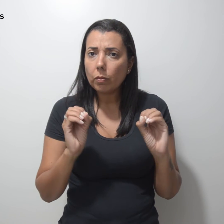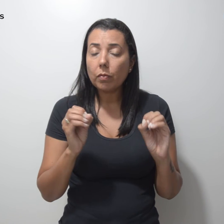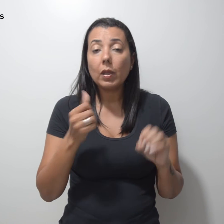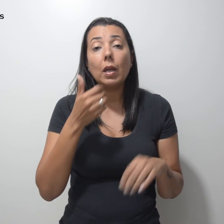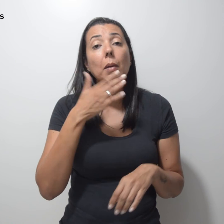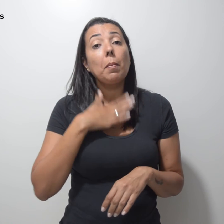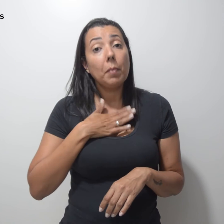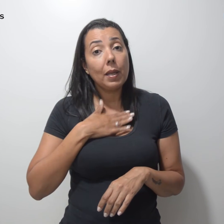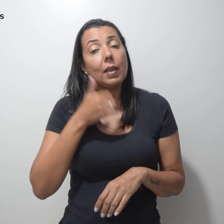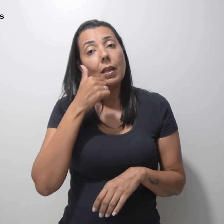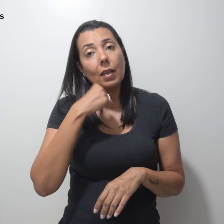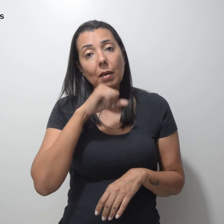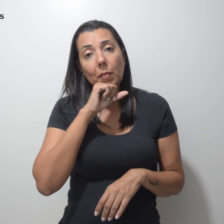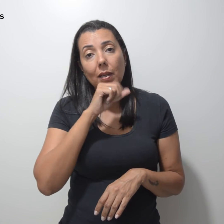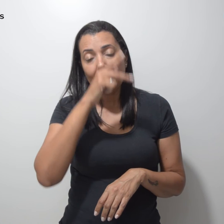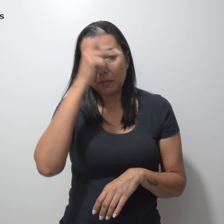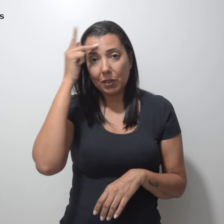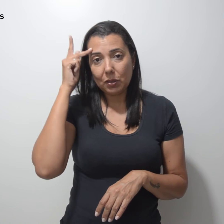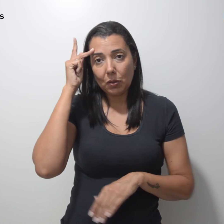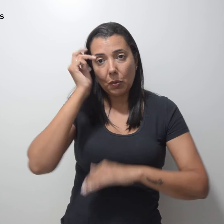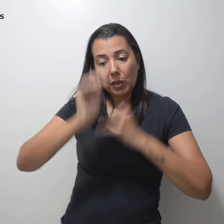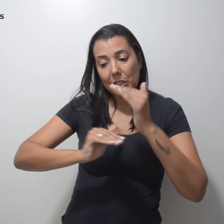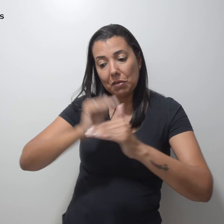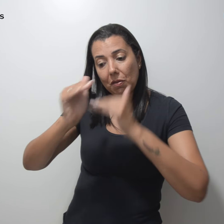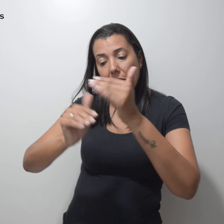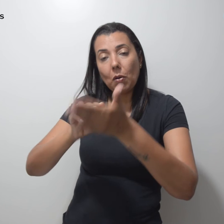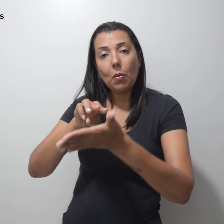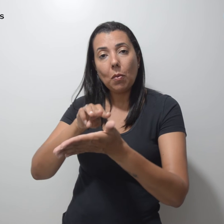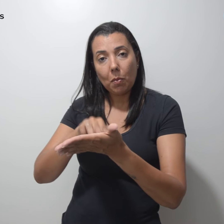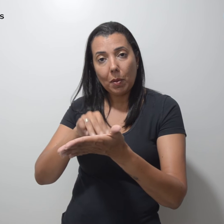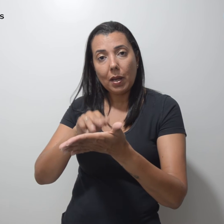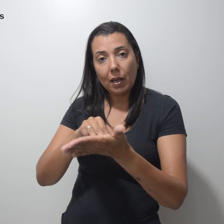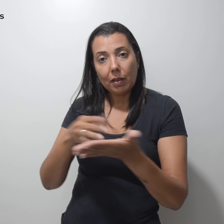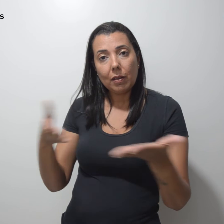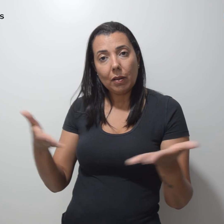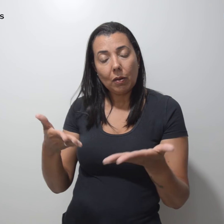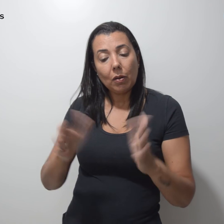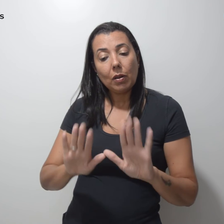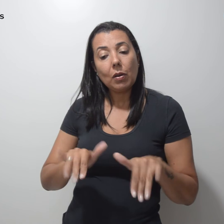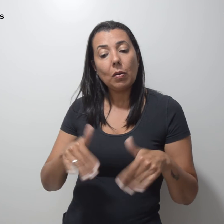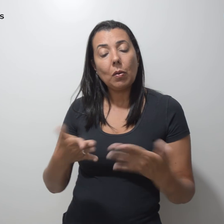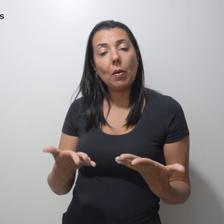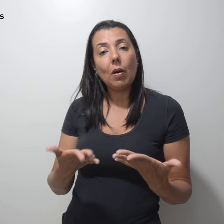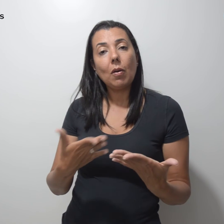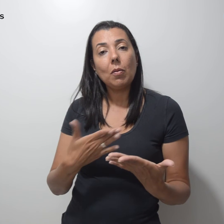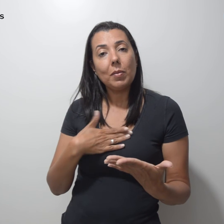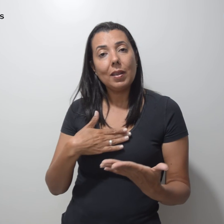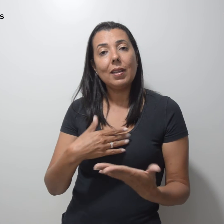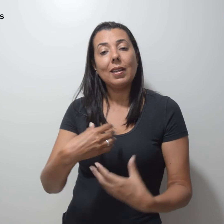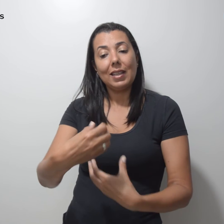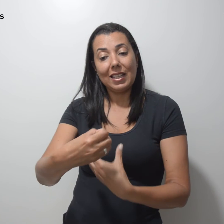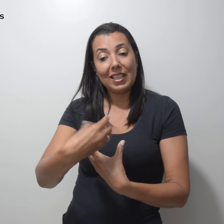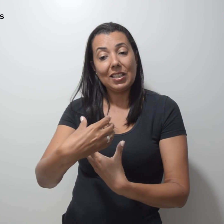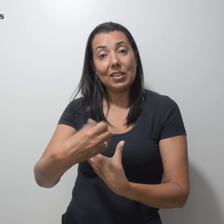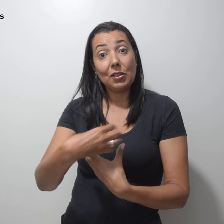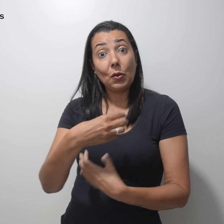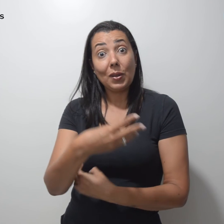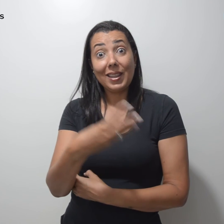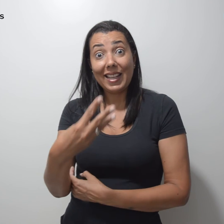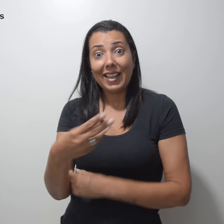mãe foi a pessoa que desenvolveu um método por meio do qual ela me alfabetizou em 3 semanas,